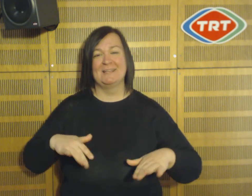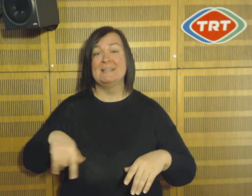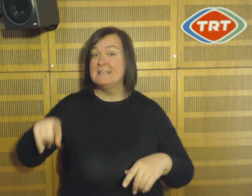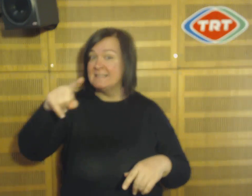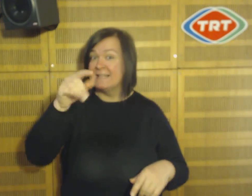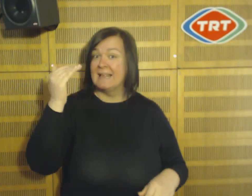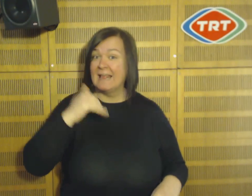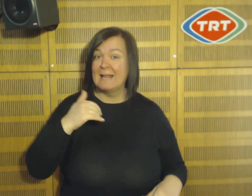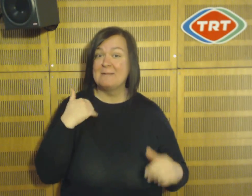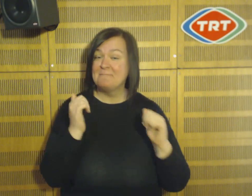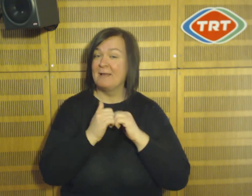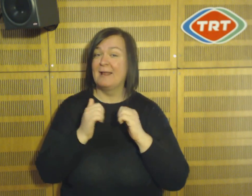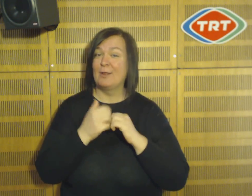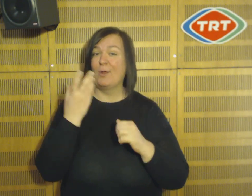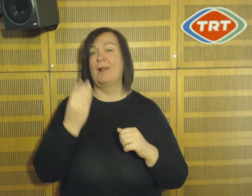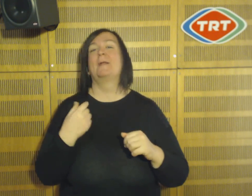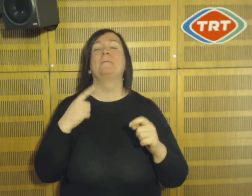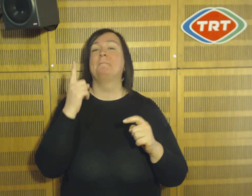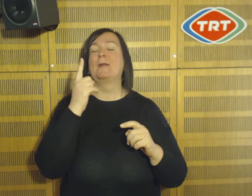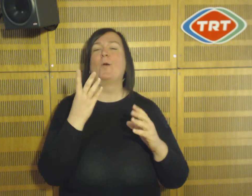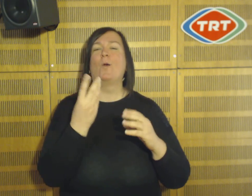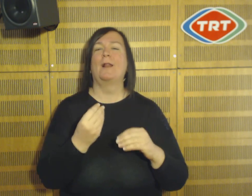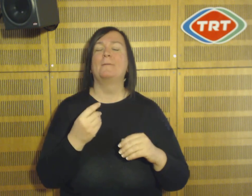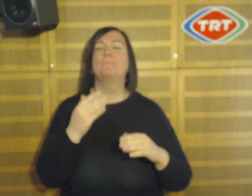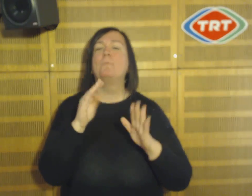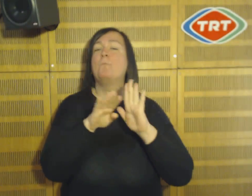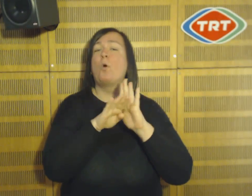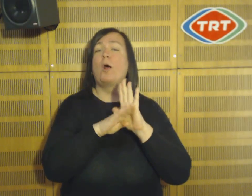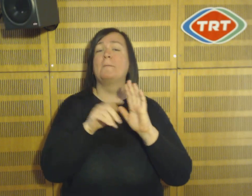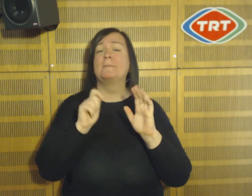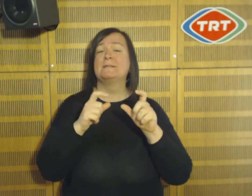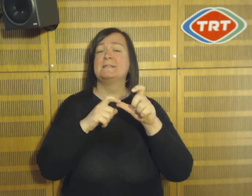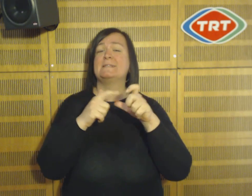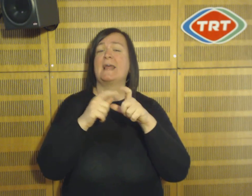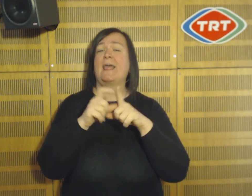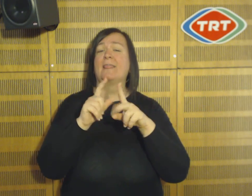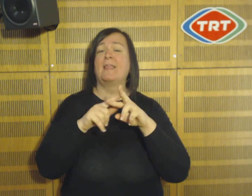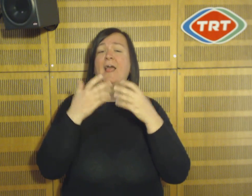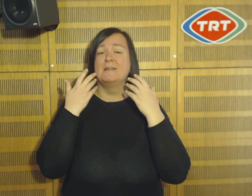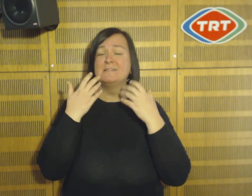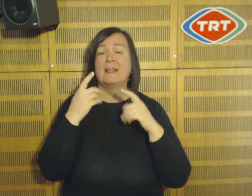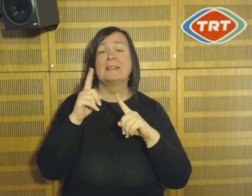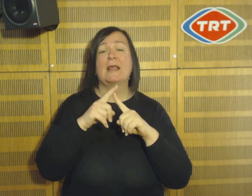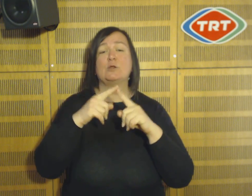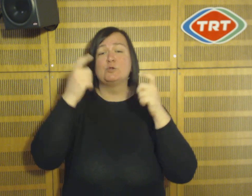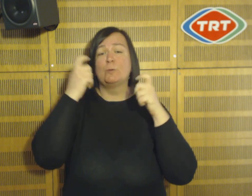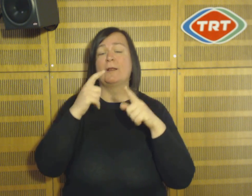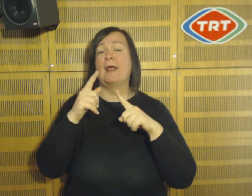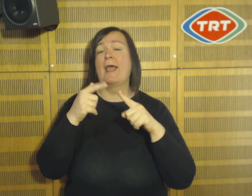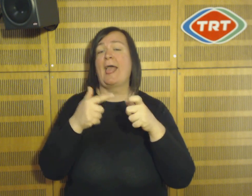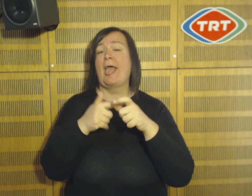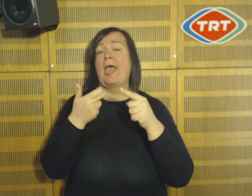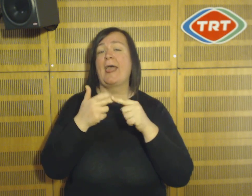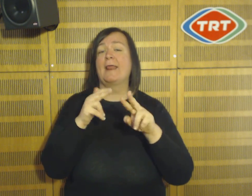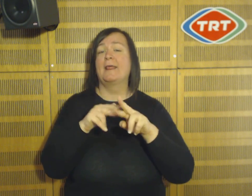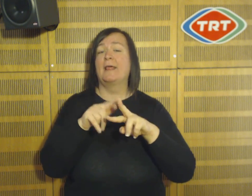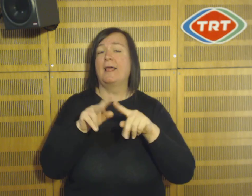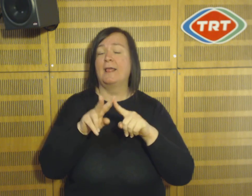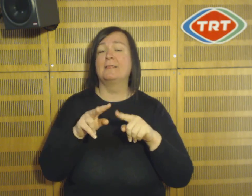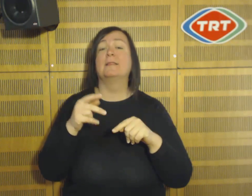de gelin birlikte olalım bir olalım program yapımız s Arslan şavural teknik sorumlumuz Erkan Gökçeli teknik yönetimde